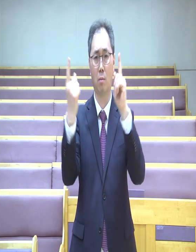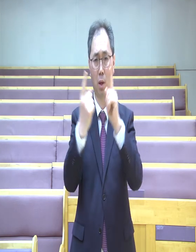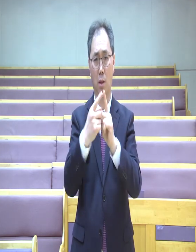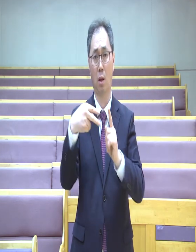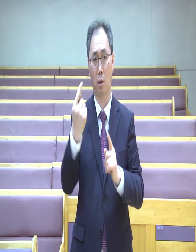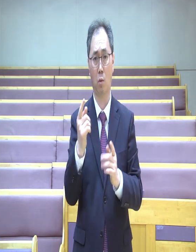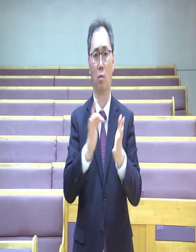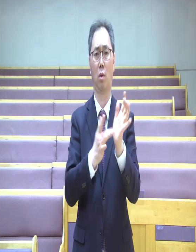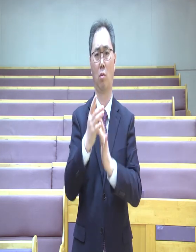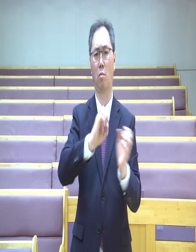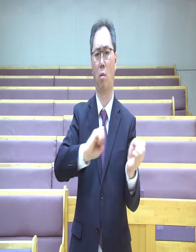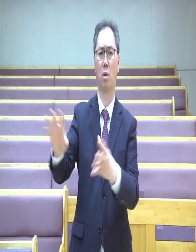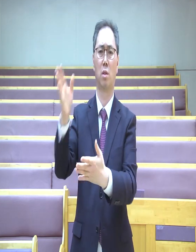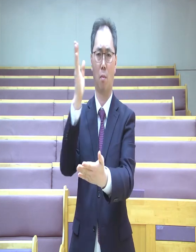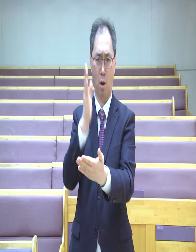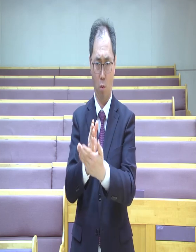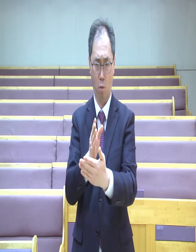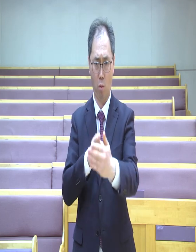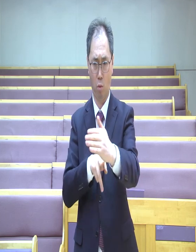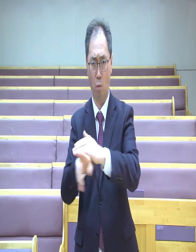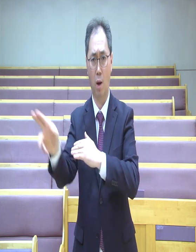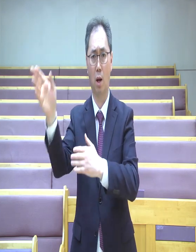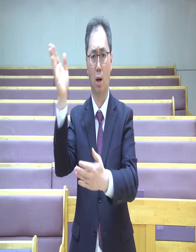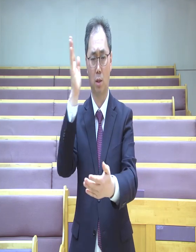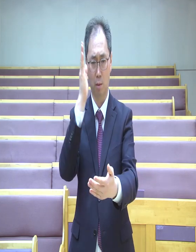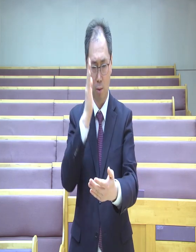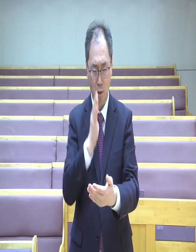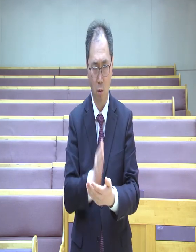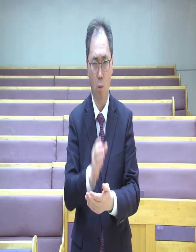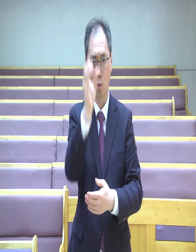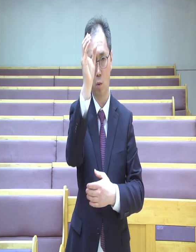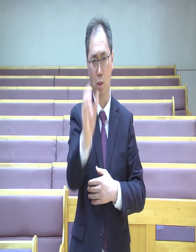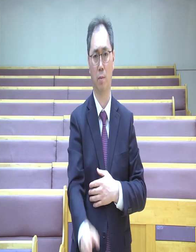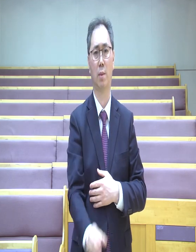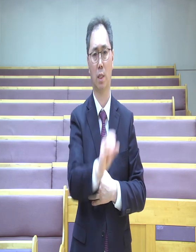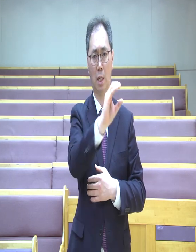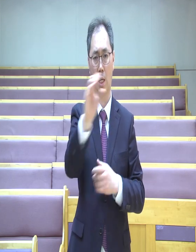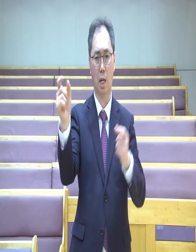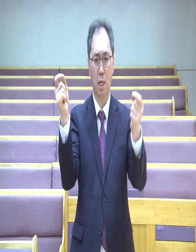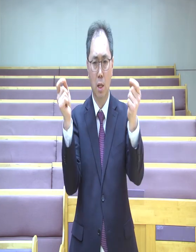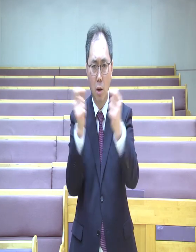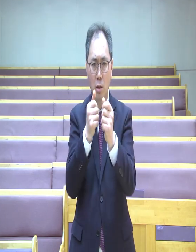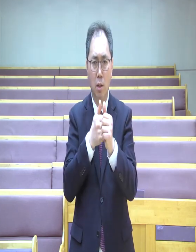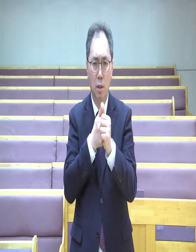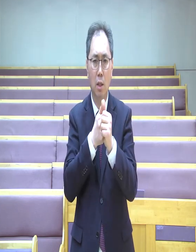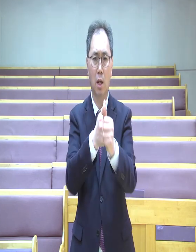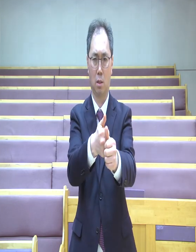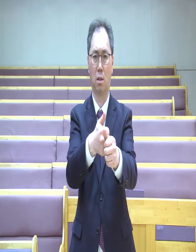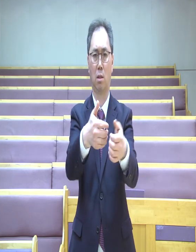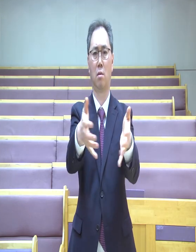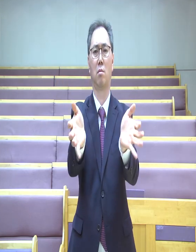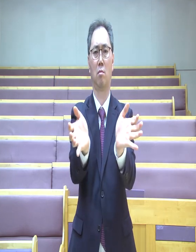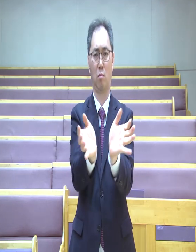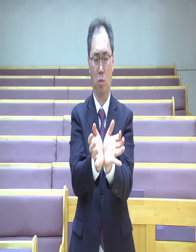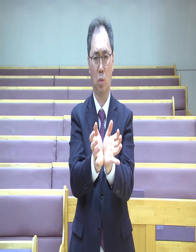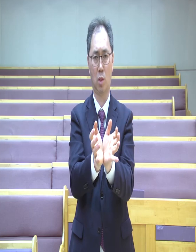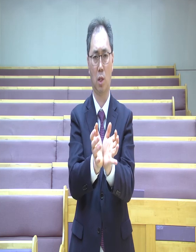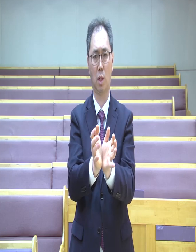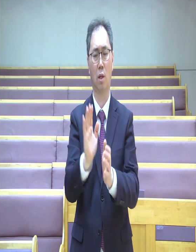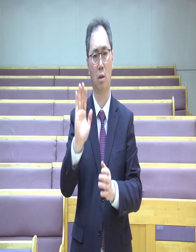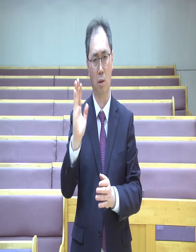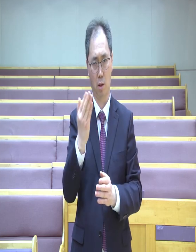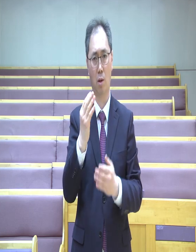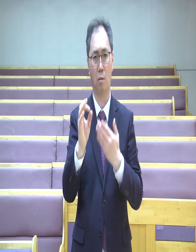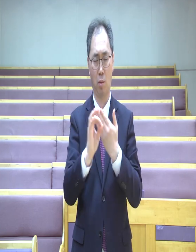예수님을 따르겠습니다. 십자가 곁을 지키겠습니다. 다짐하며 끝까지 주님의